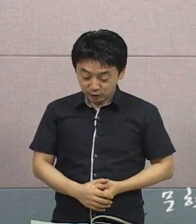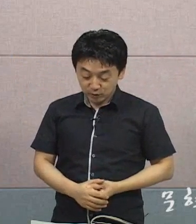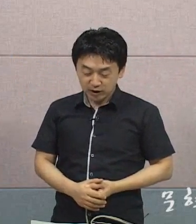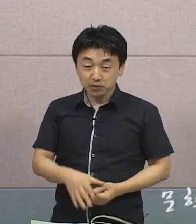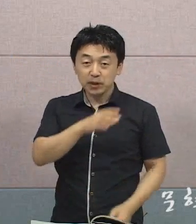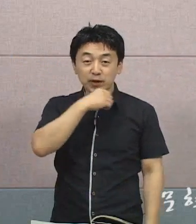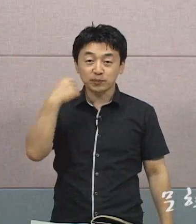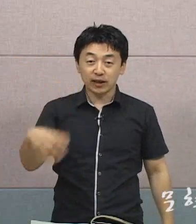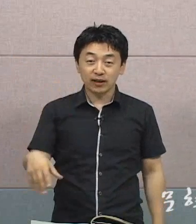번째 단어입니다. 맛없다.